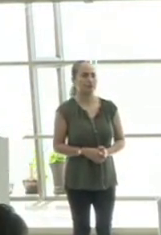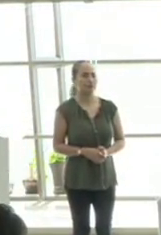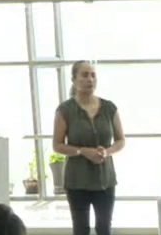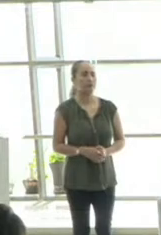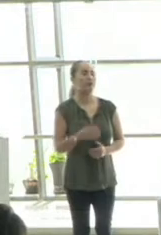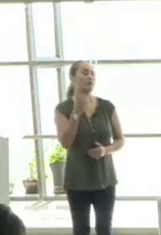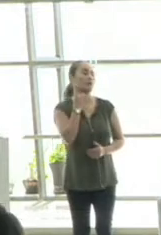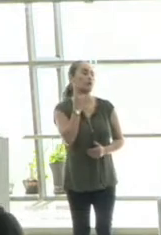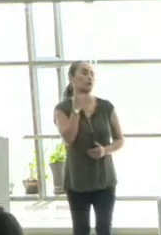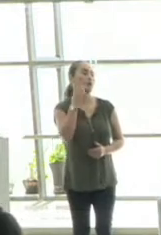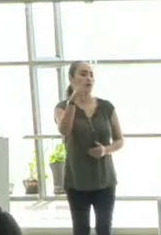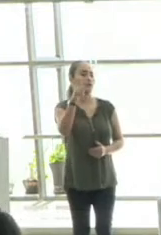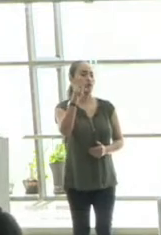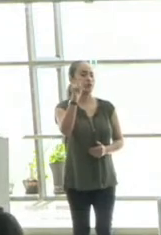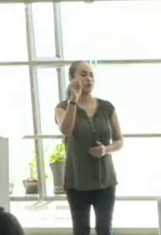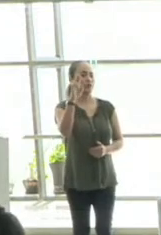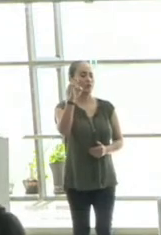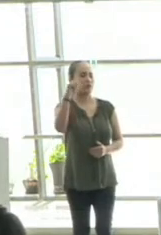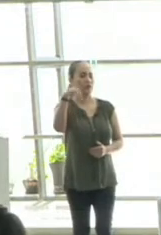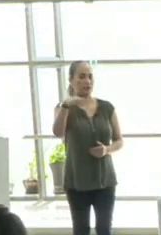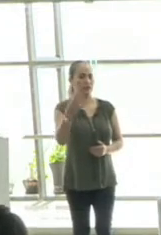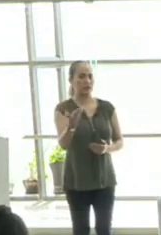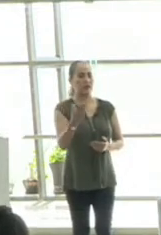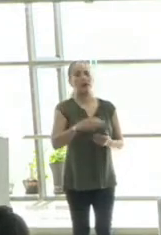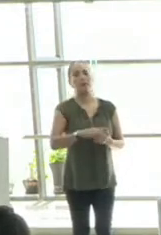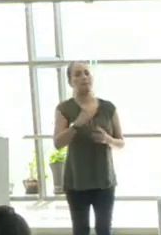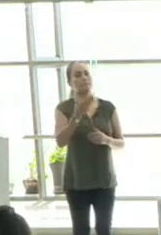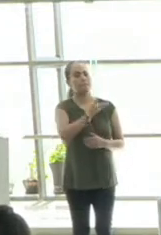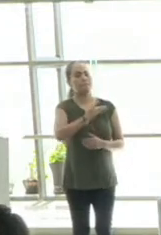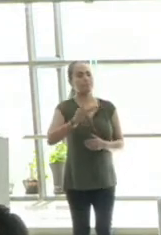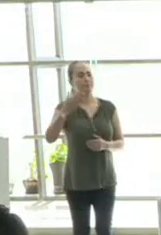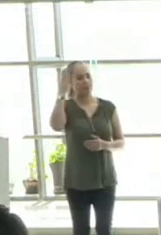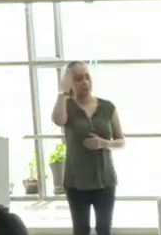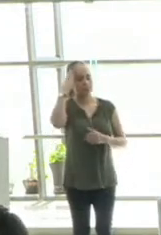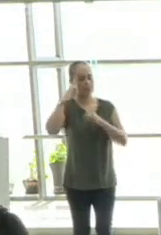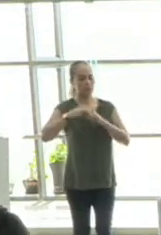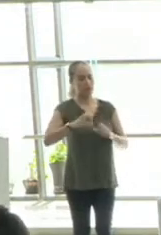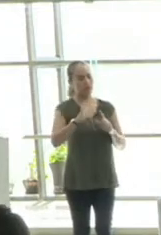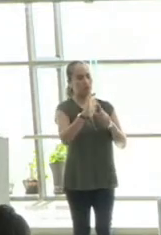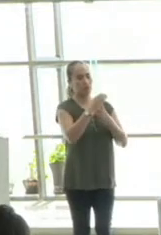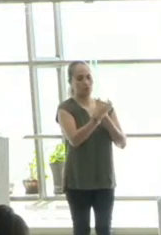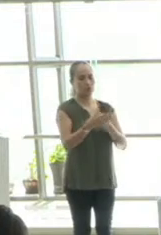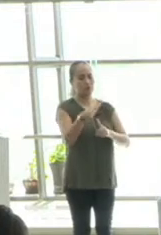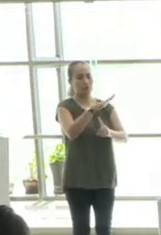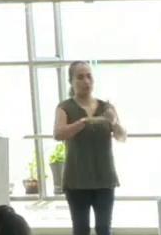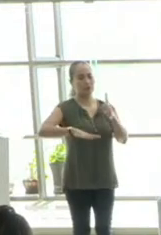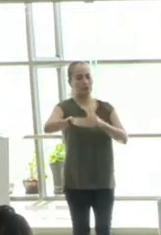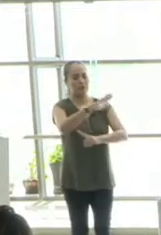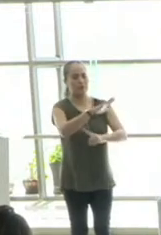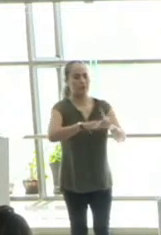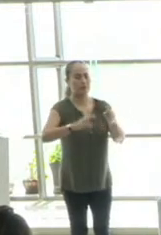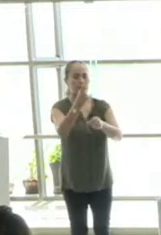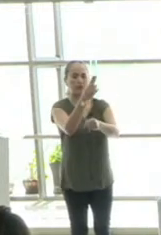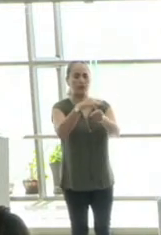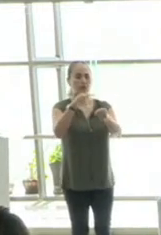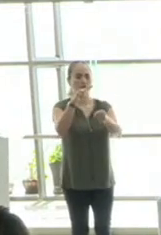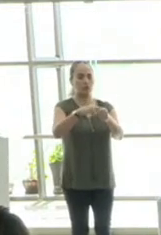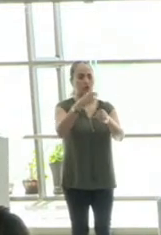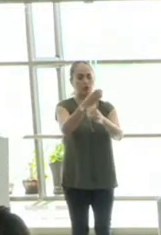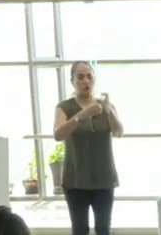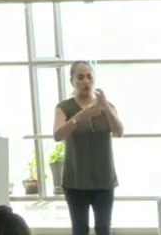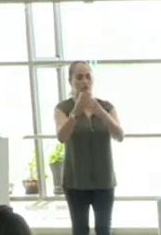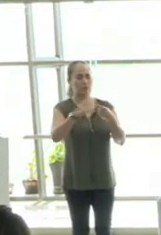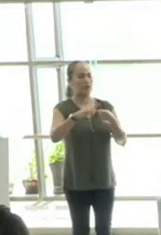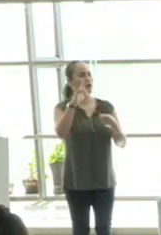diputada Karen Castrejón Trujillo presidente de la comisión de medio ambiente y recursos naturales maestra Liliana